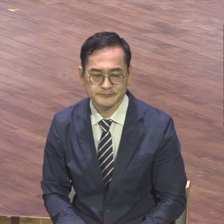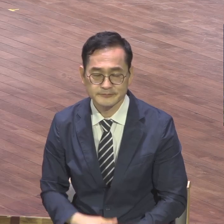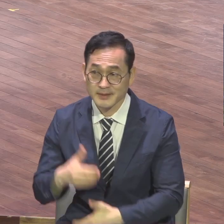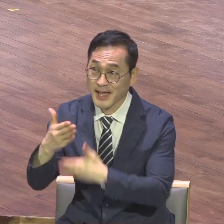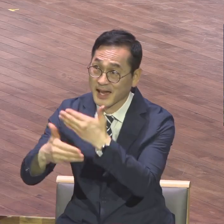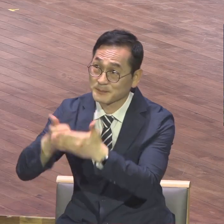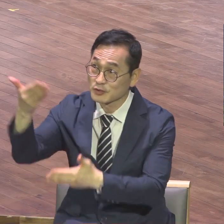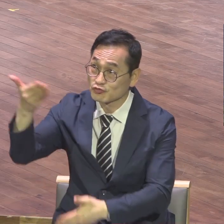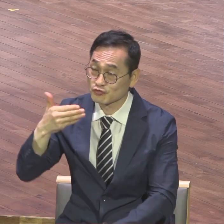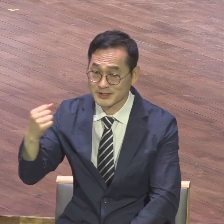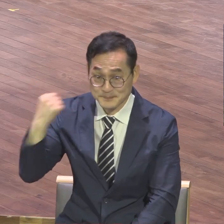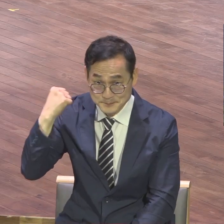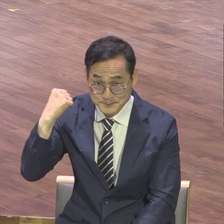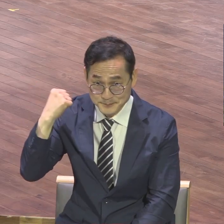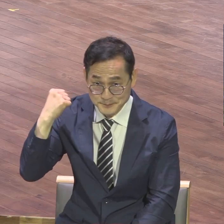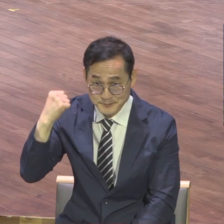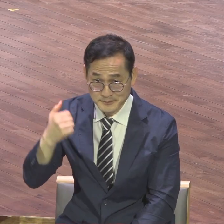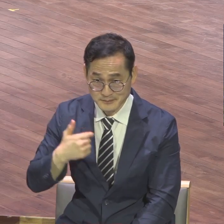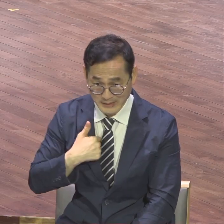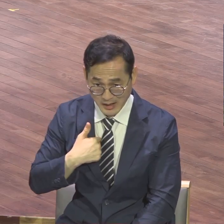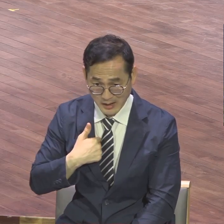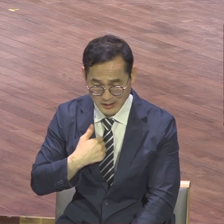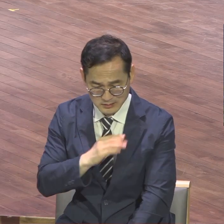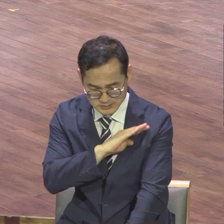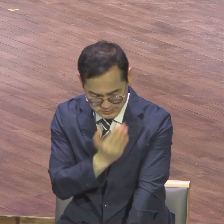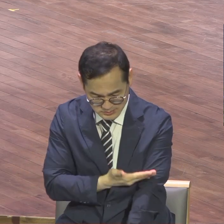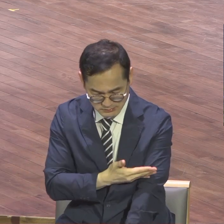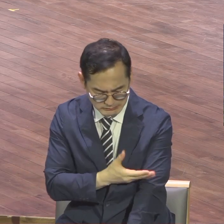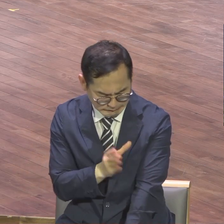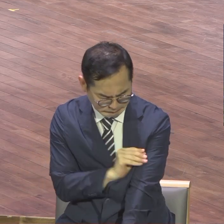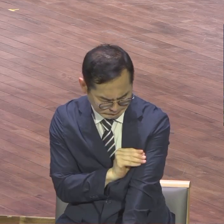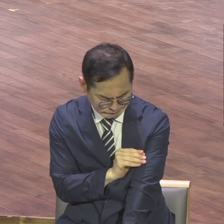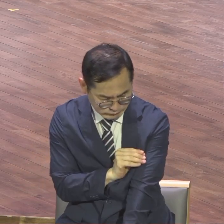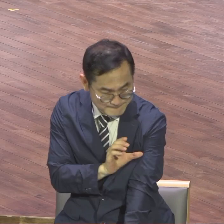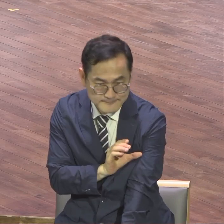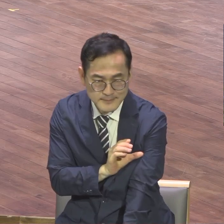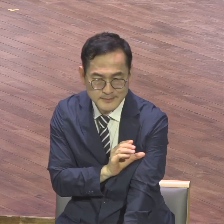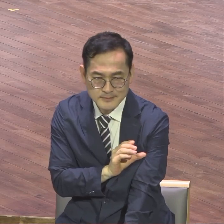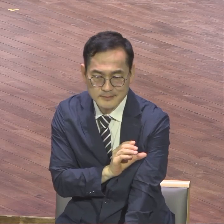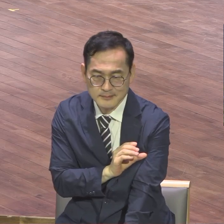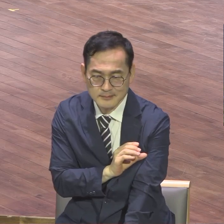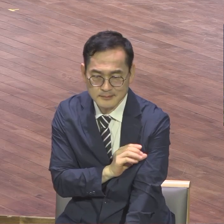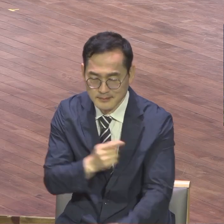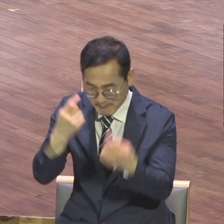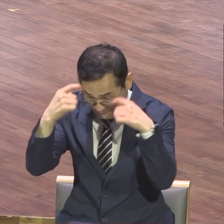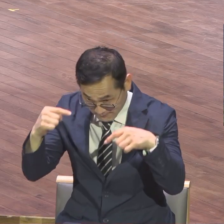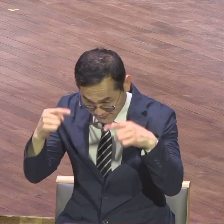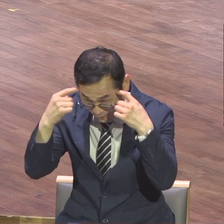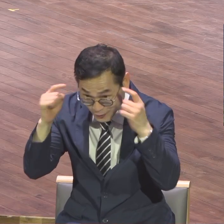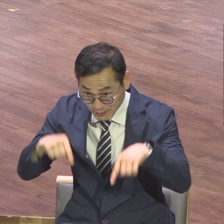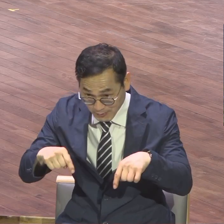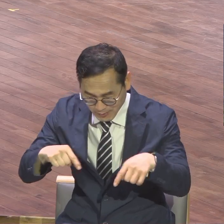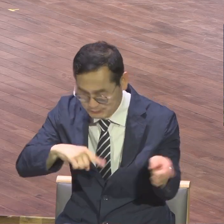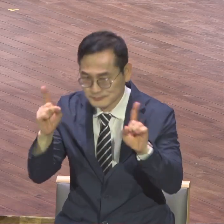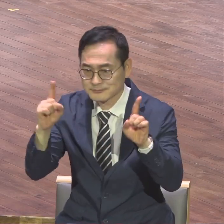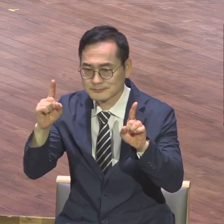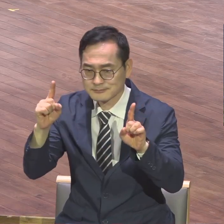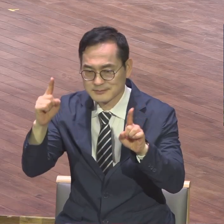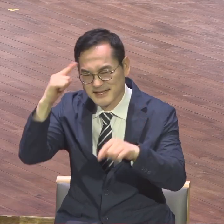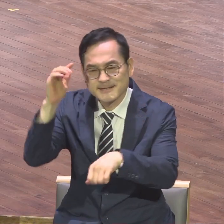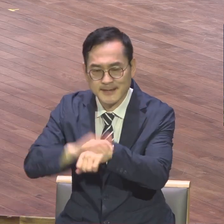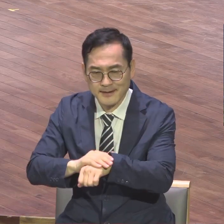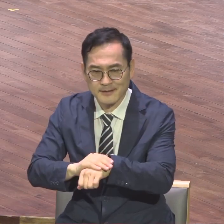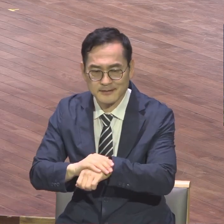하나님이 힘 주시면 무능한 내가 유능한 게 된다니까요. 작은 내가 크게 된다니까요. 가난한 내가 부하게